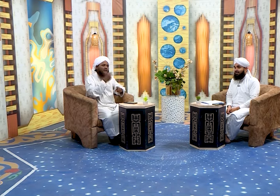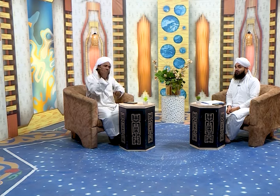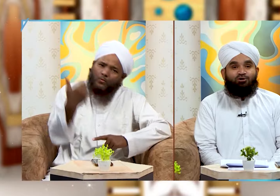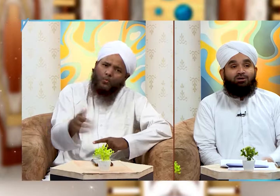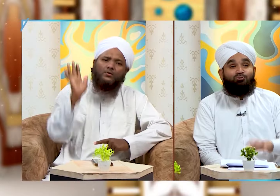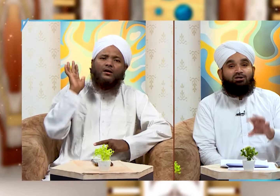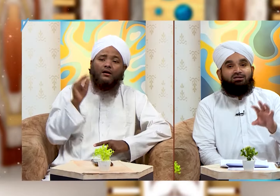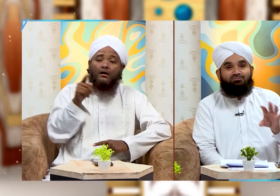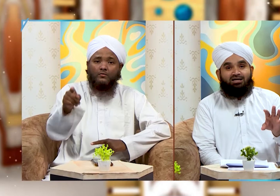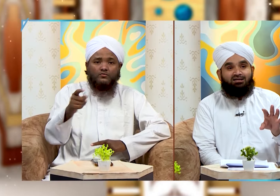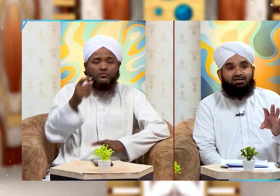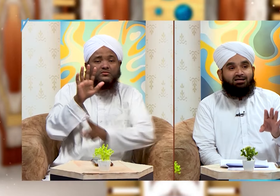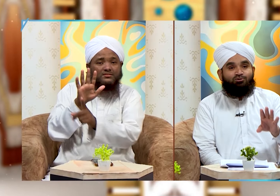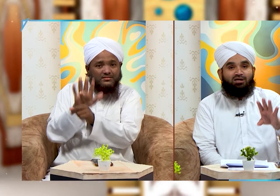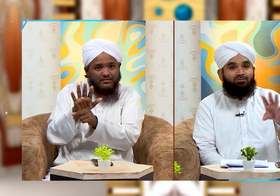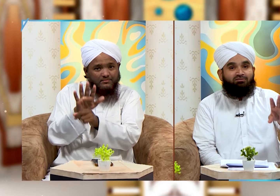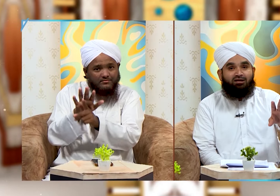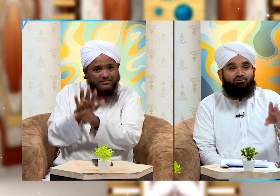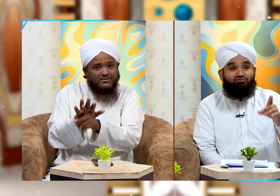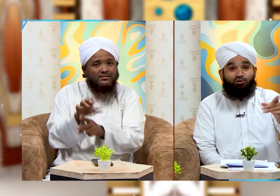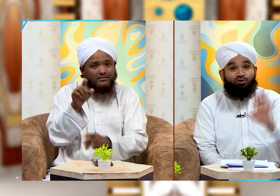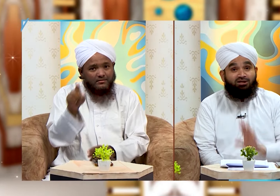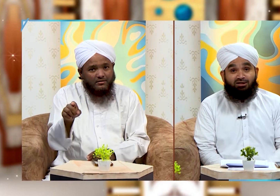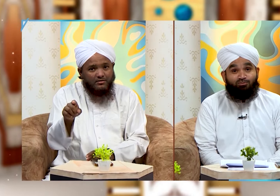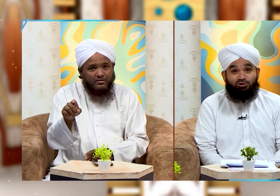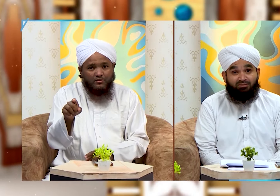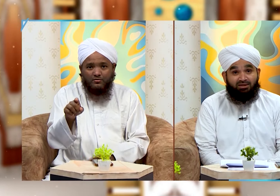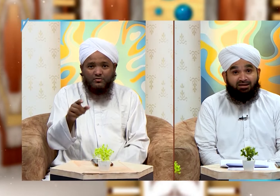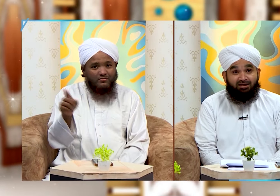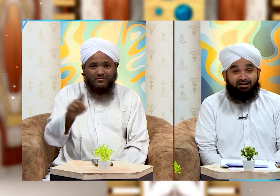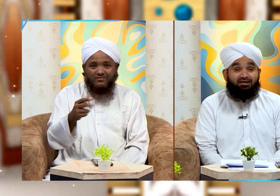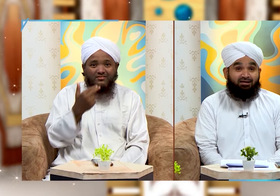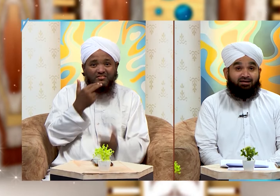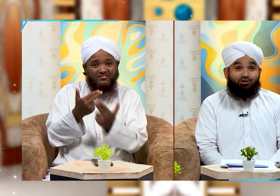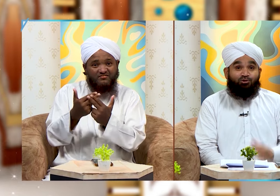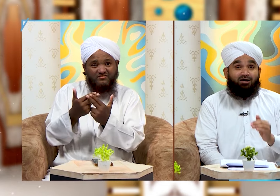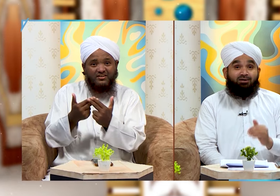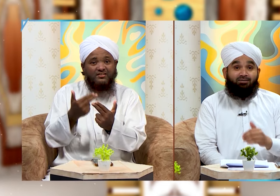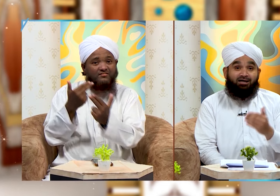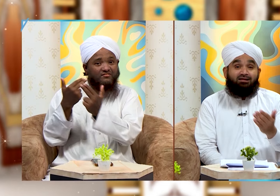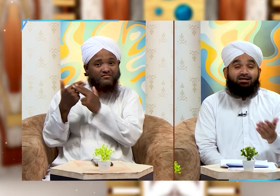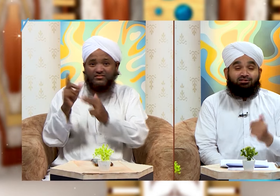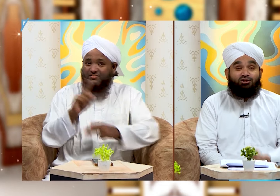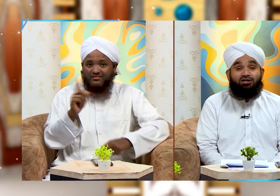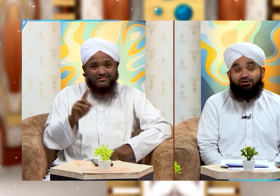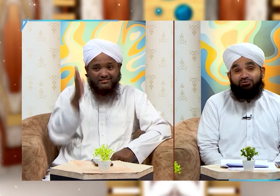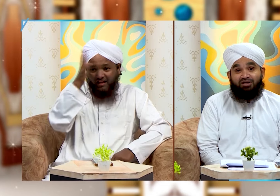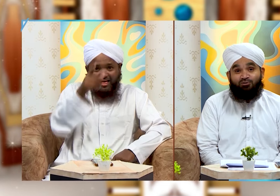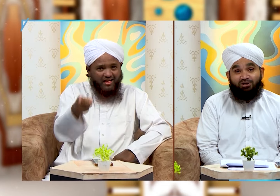تو اب ہم اسے اگر سمجھانے جا رہے ہیں تو سامنے والا بھی فرون کی طرح مجرم نہیں ہے اب ہمارا انداز کتنا نرمی والا ہونا